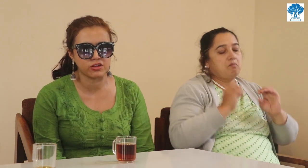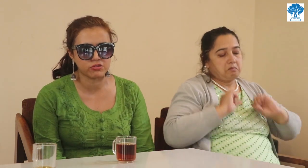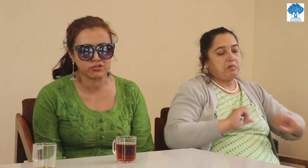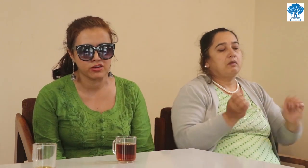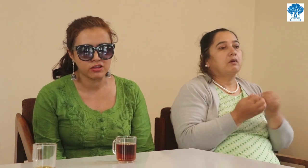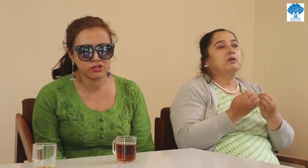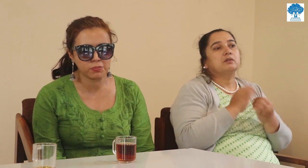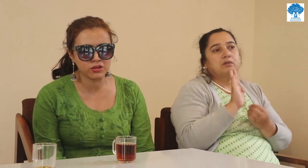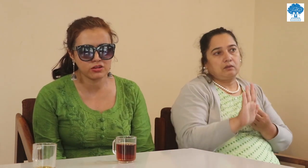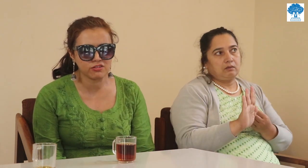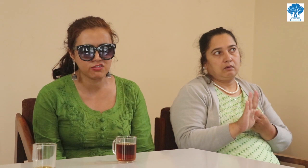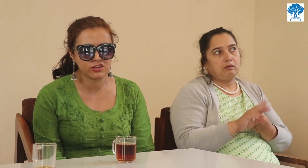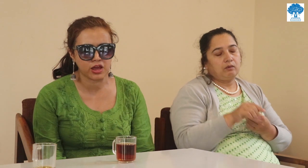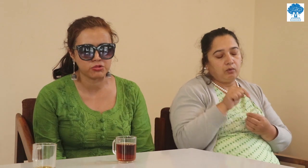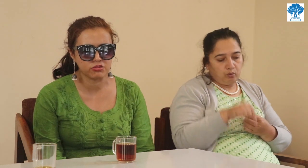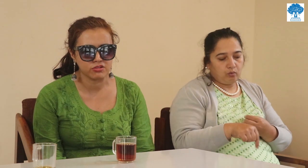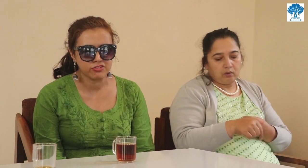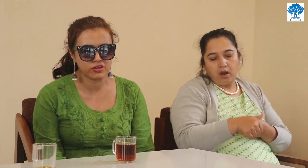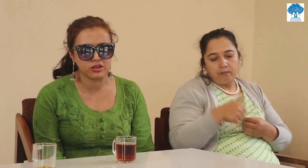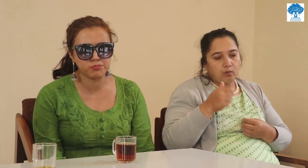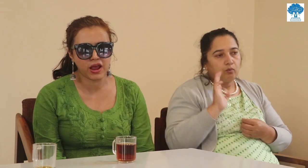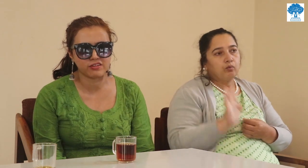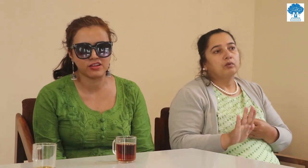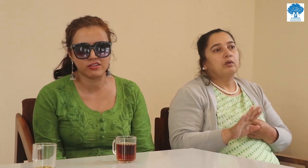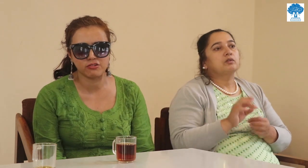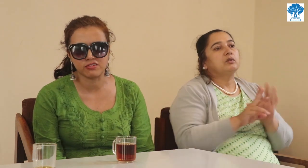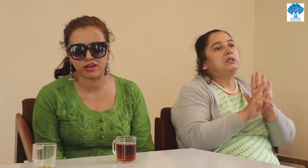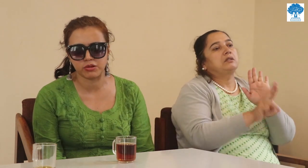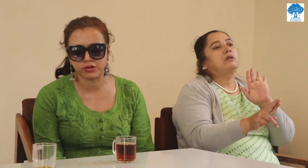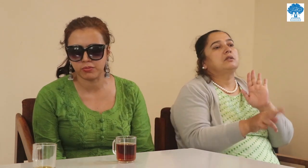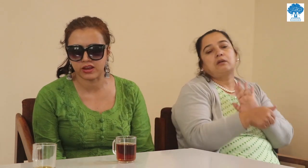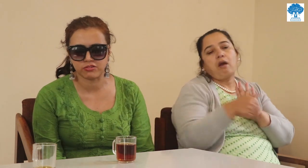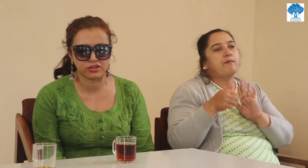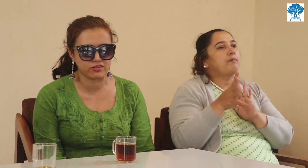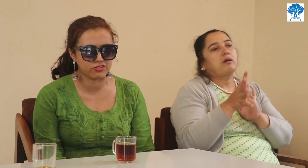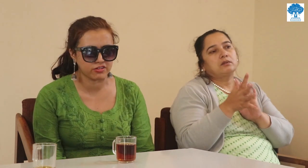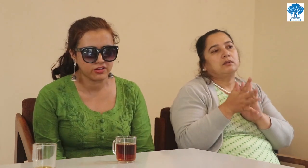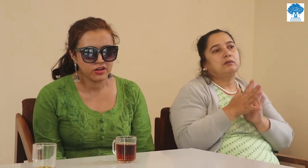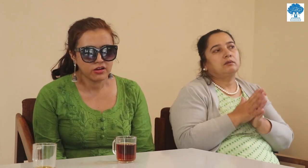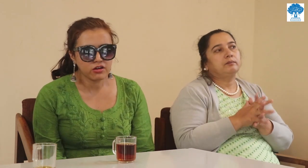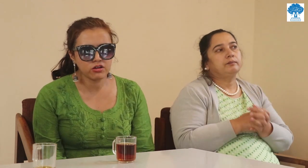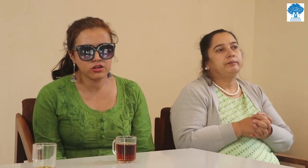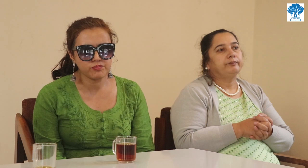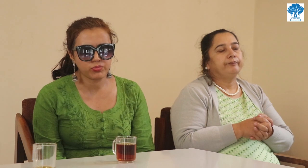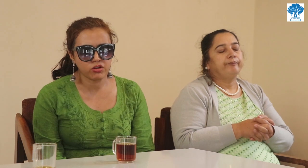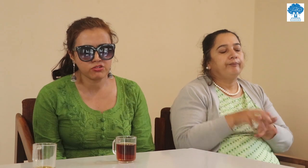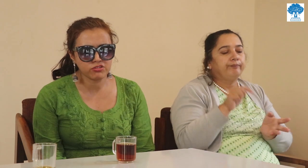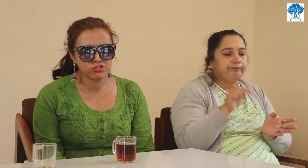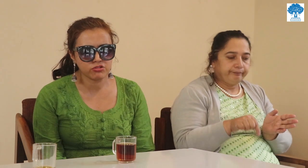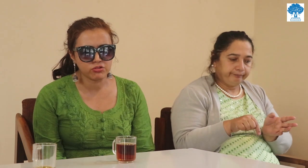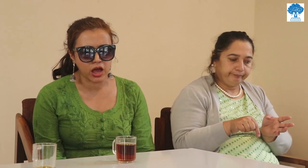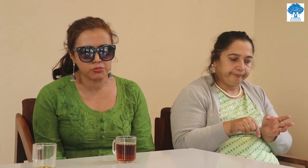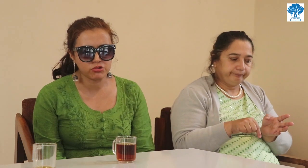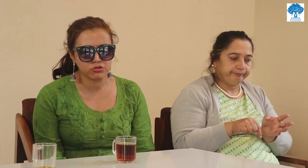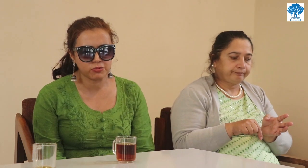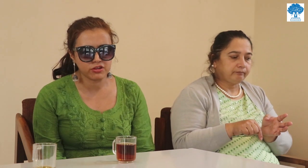चाहिँ गरिएको छ तथापि इन्टेन्सन राम्रो हो तर इम्प्याक्ट त्यसले त्यो हिसाबले पनि पारेको देखिन्छ अनि अर्को चाहिँ